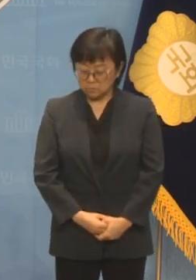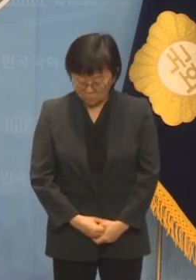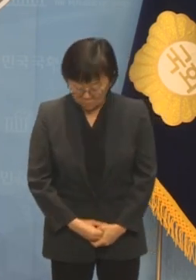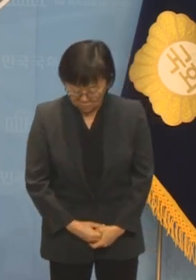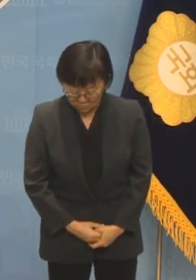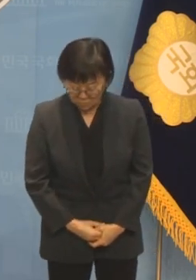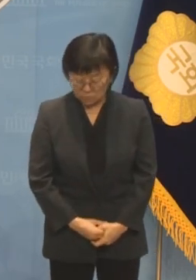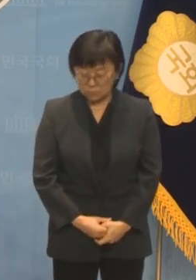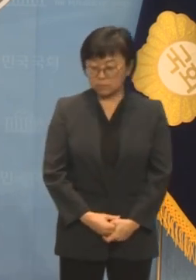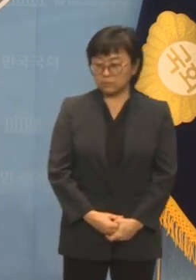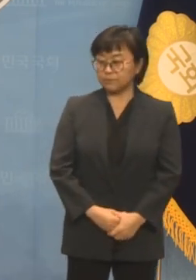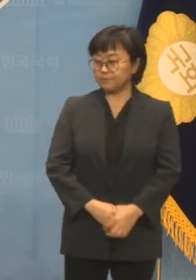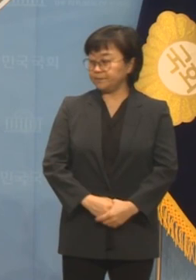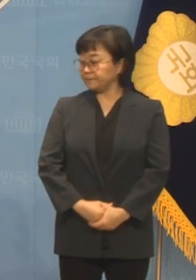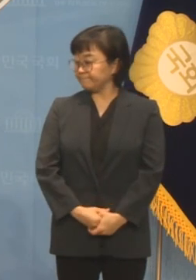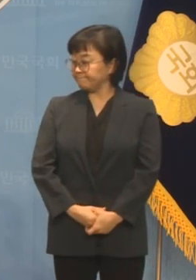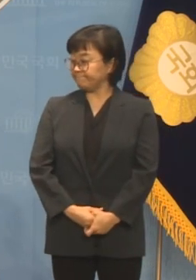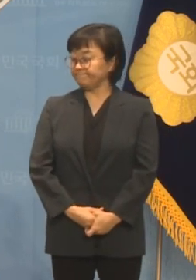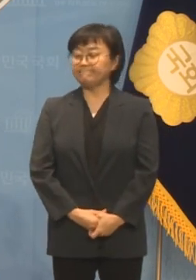네,